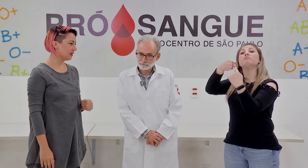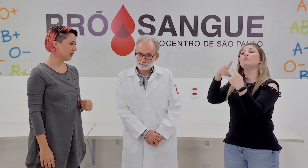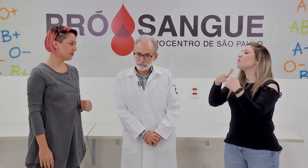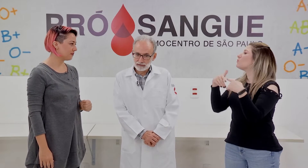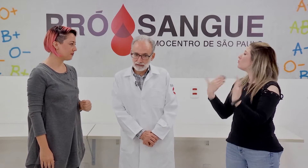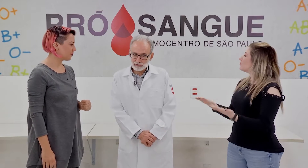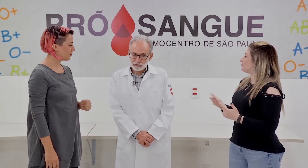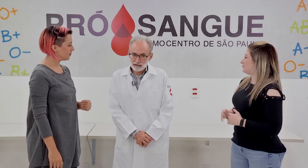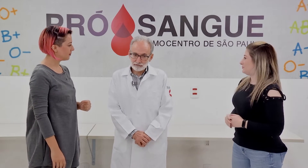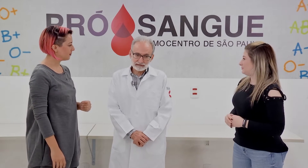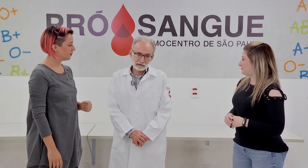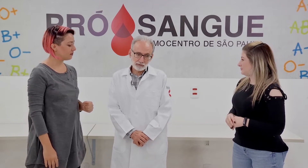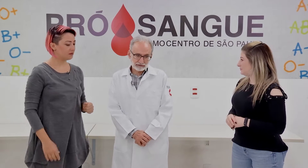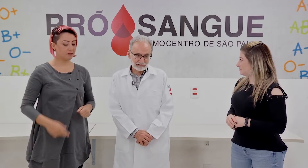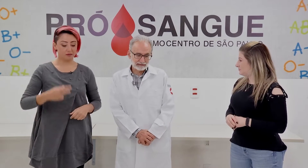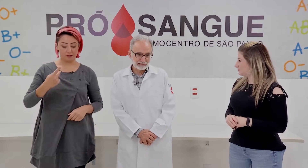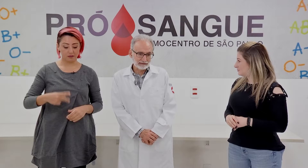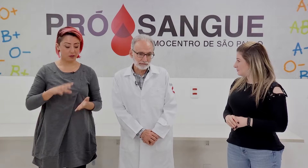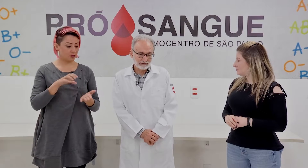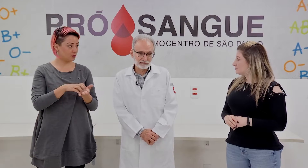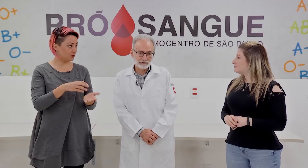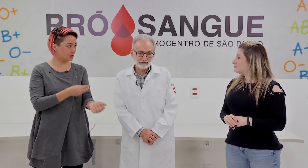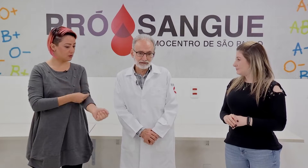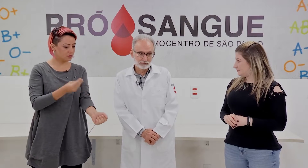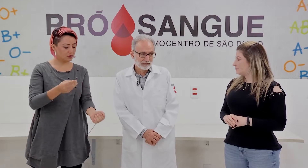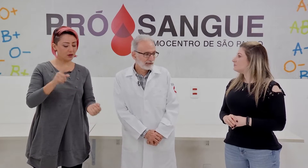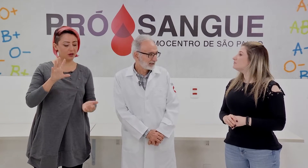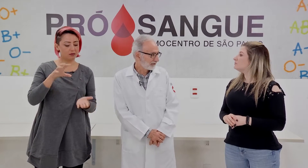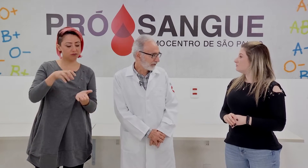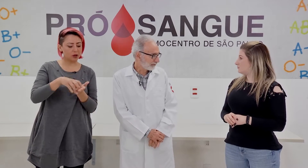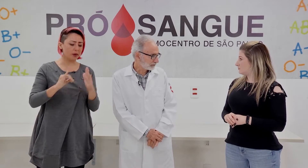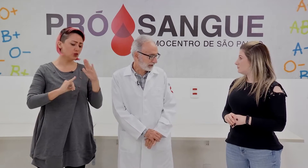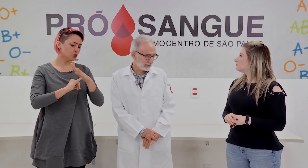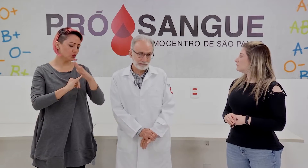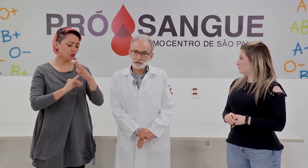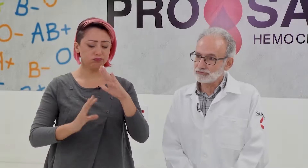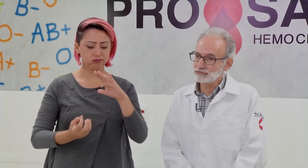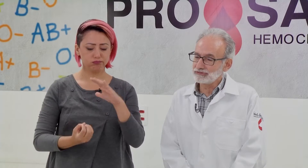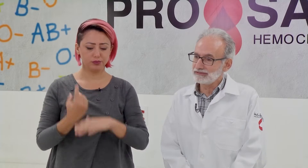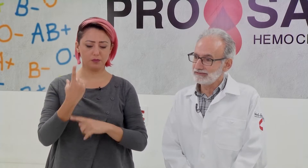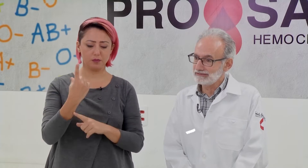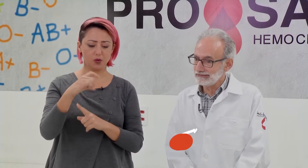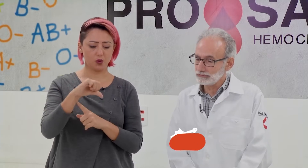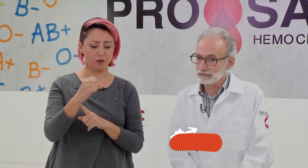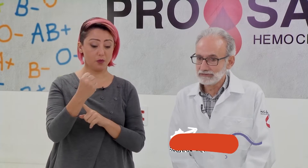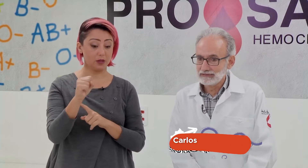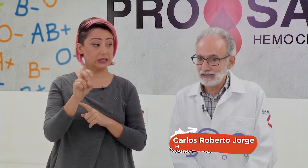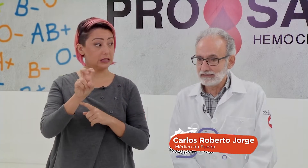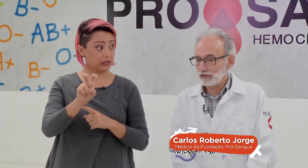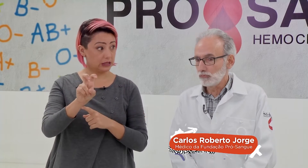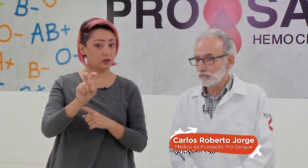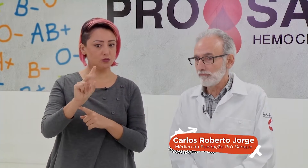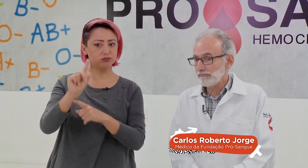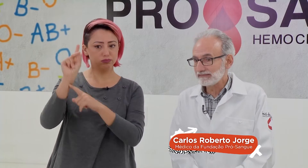ProSangue? A Fundação ProSangue é uma instituição que foi fundada em 1985 e tem como